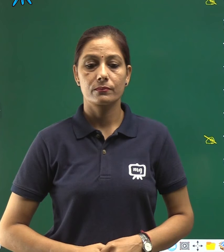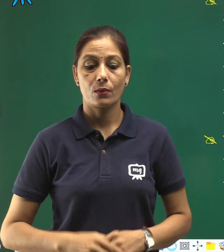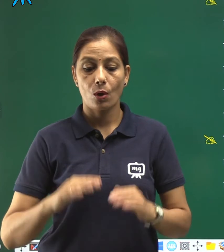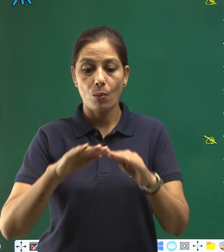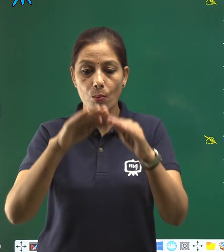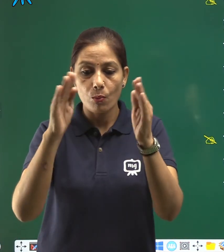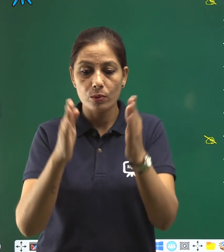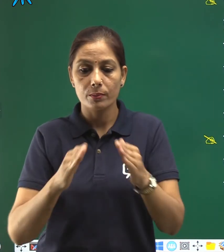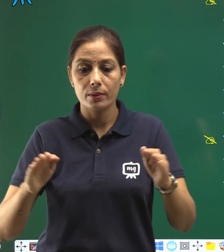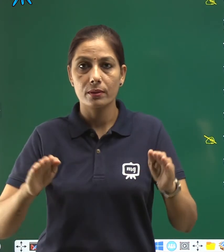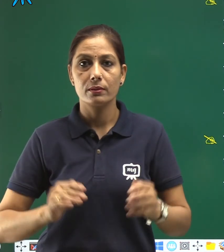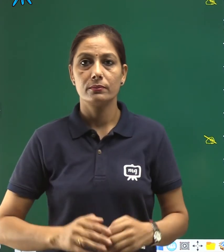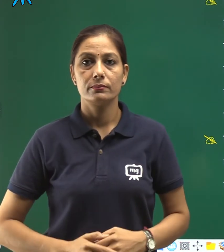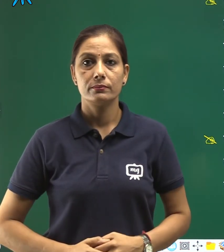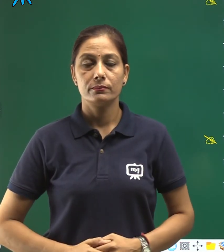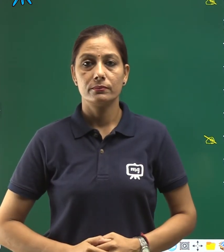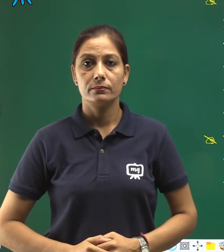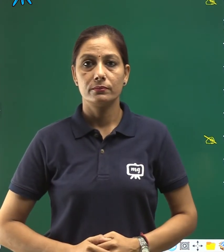मूर्ति पर